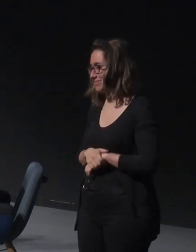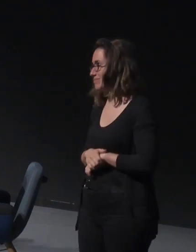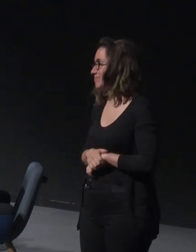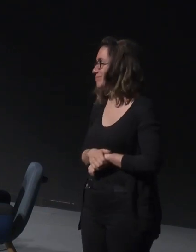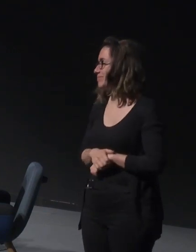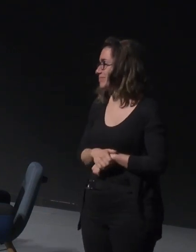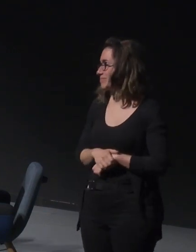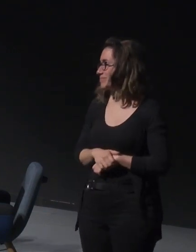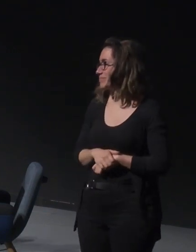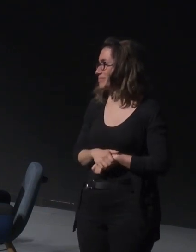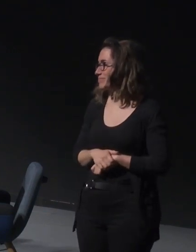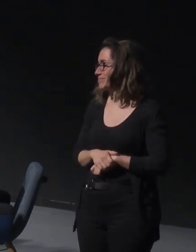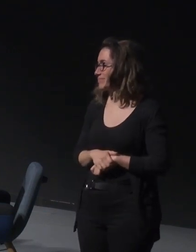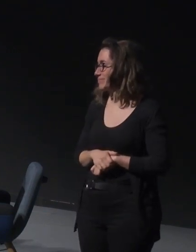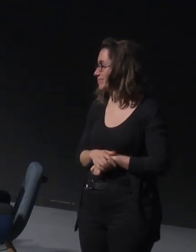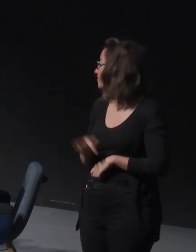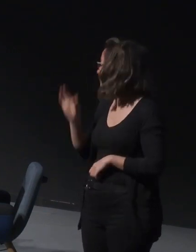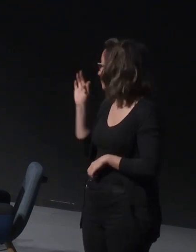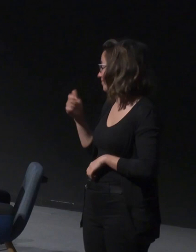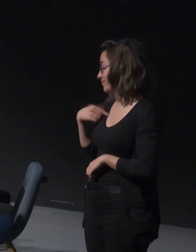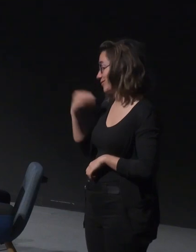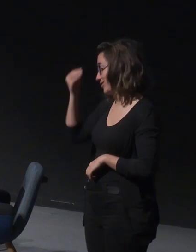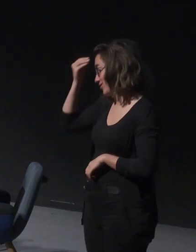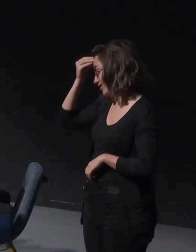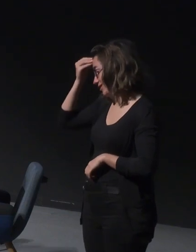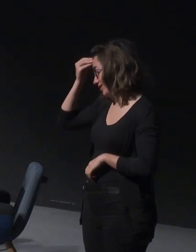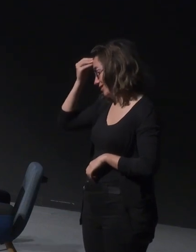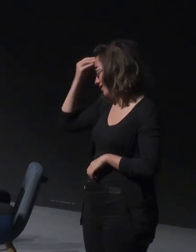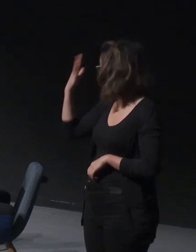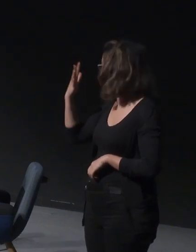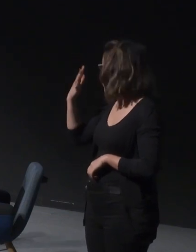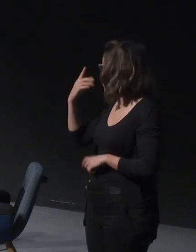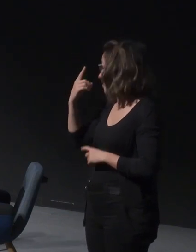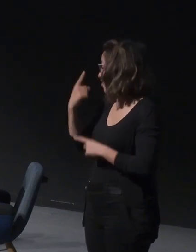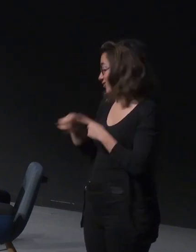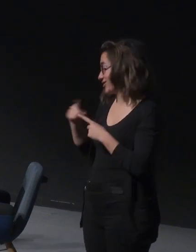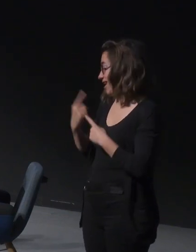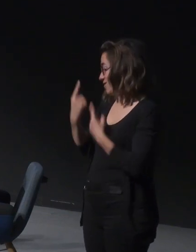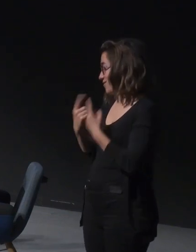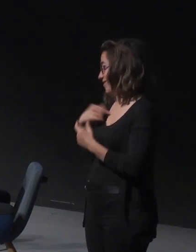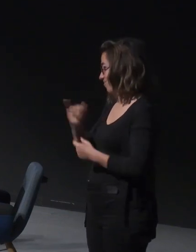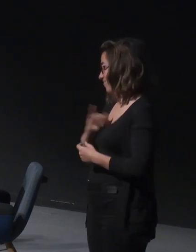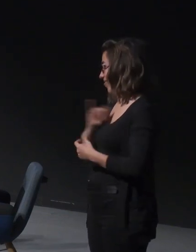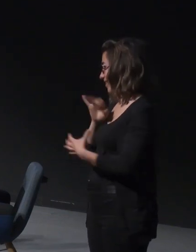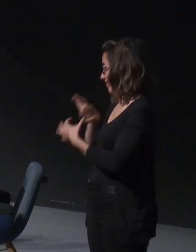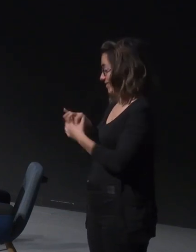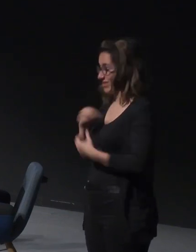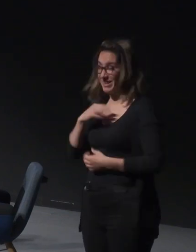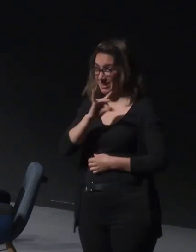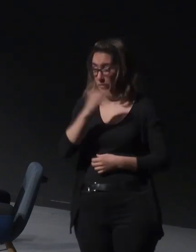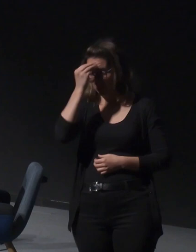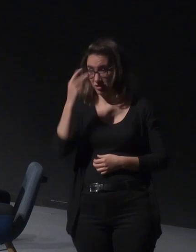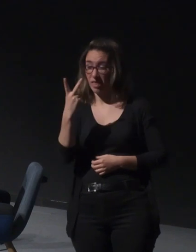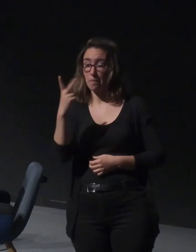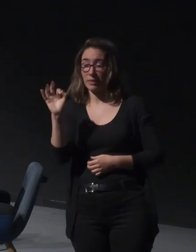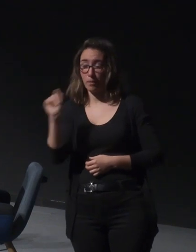O sea que, vamos. Yo creo que se habrá identificado en alguna cosilla. Yo creo lo de los 20 minutos, ¿verdad? Lo del tiempo relativo, esto, por